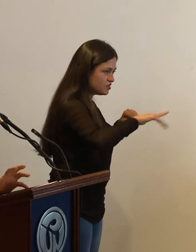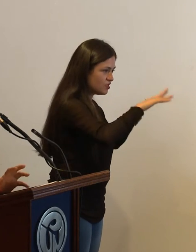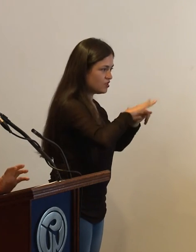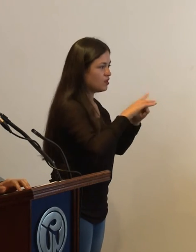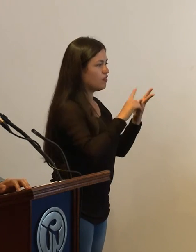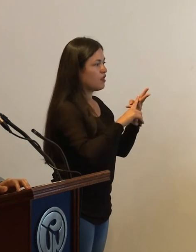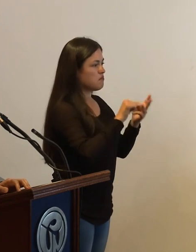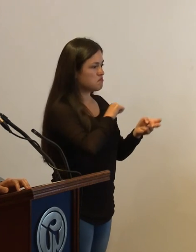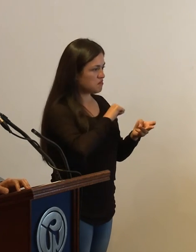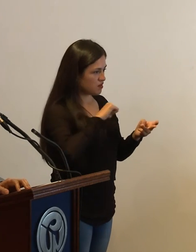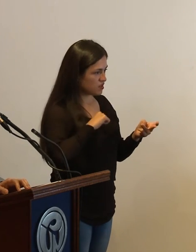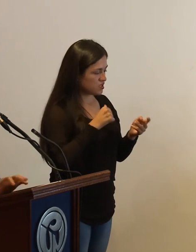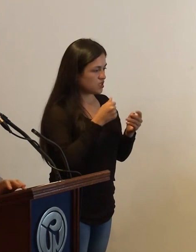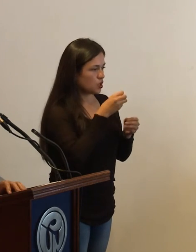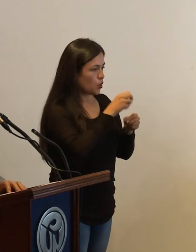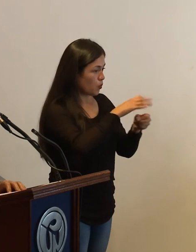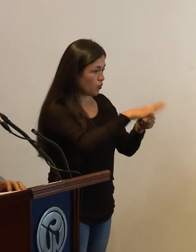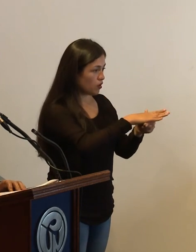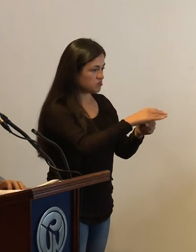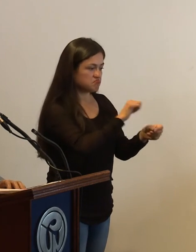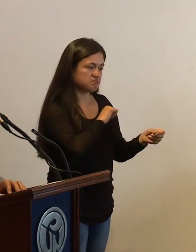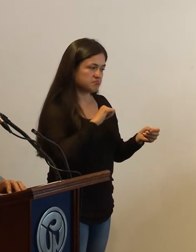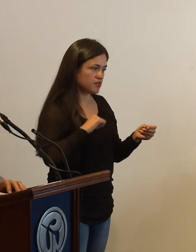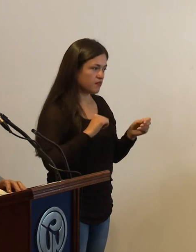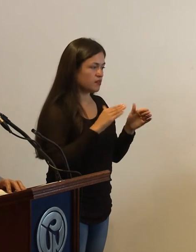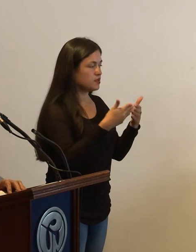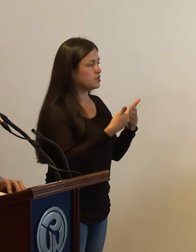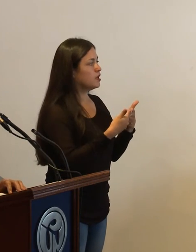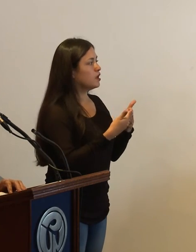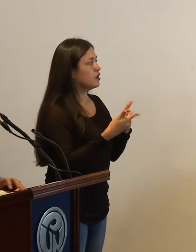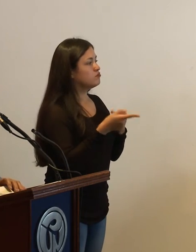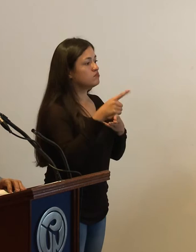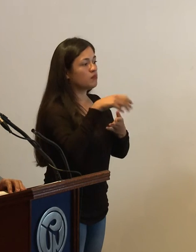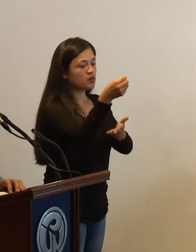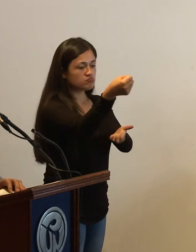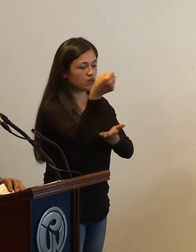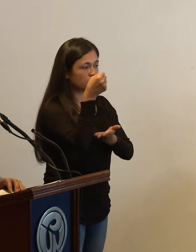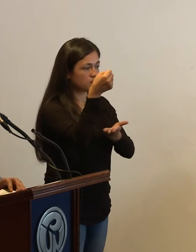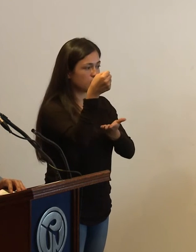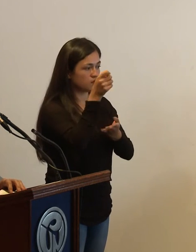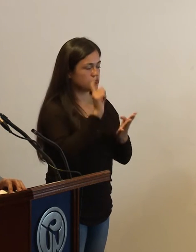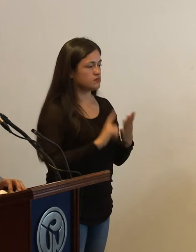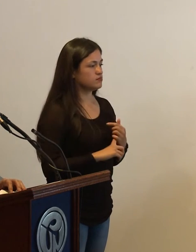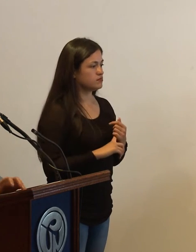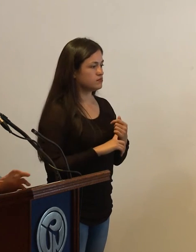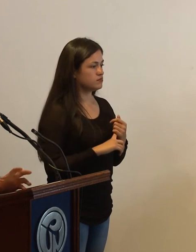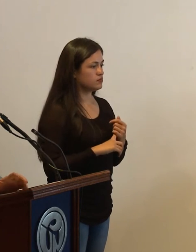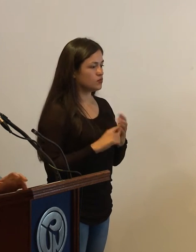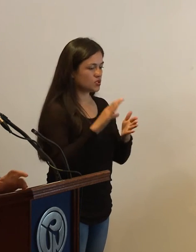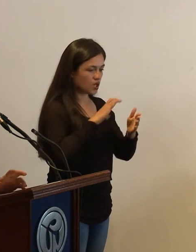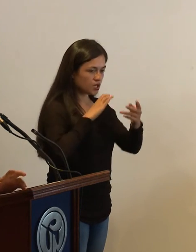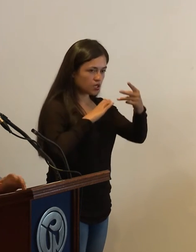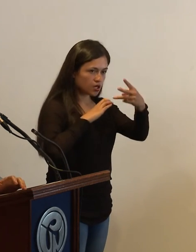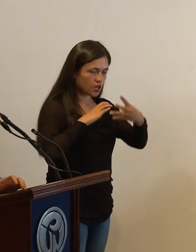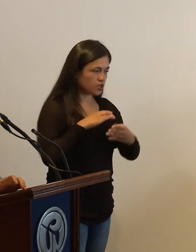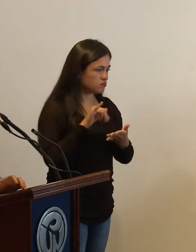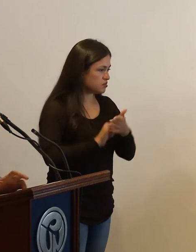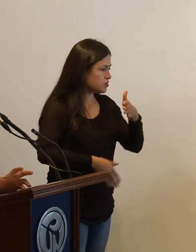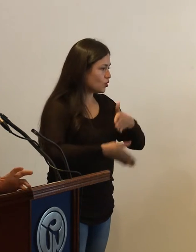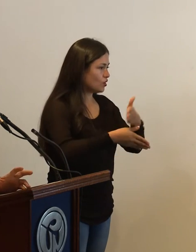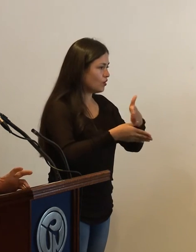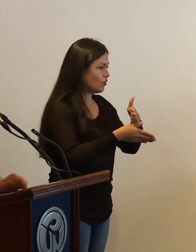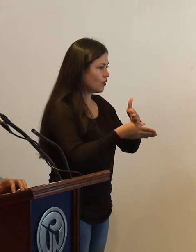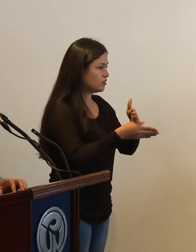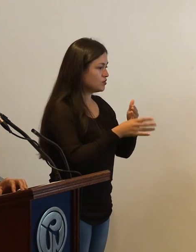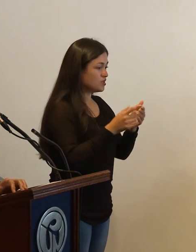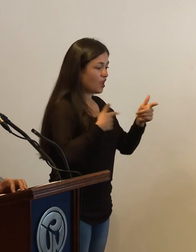de lo público, va a seguir siendo capitalista, y que de alguna manera esa